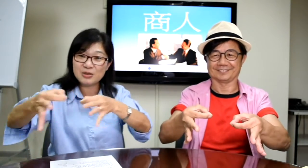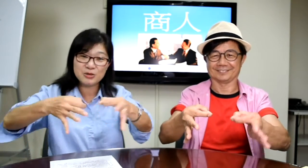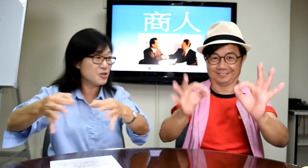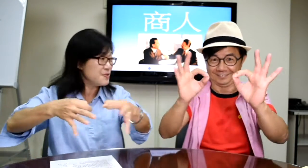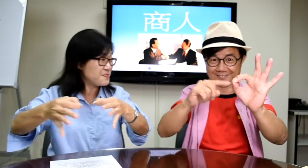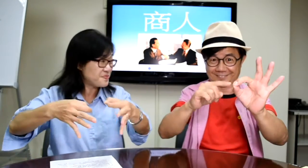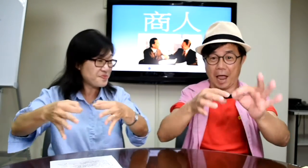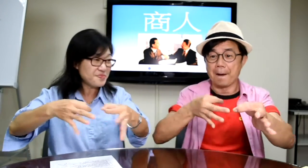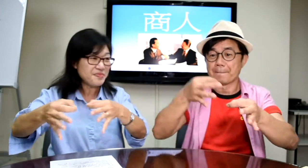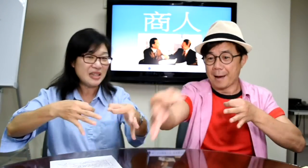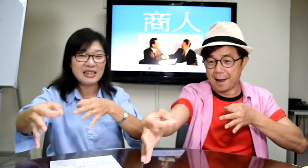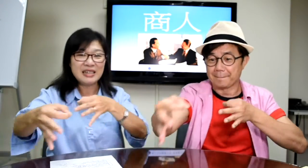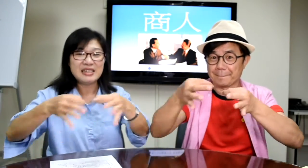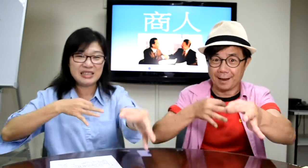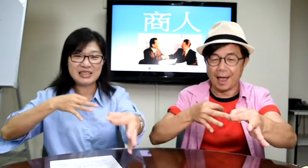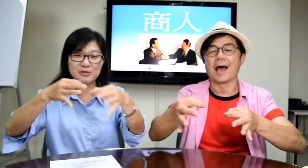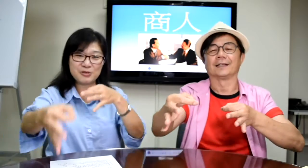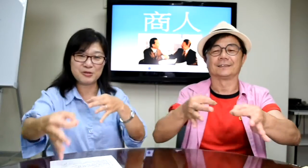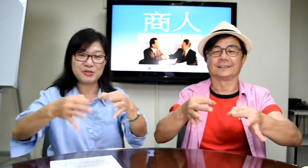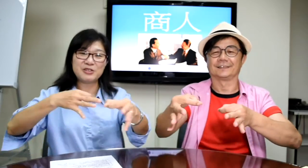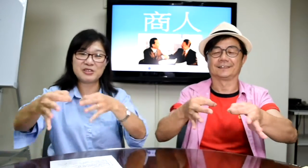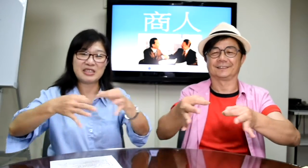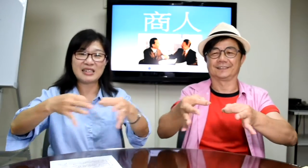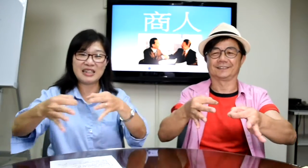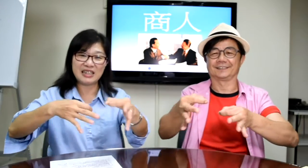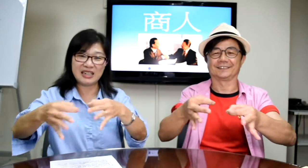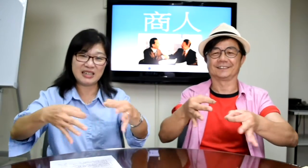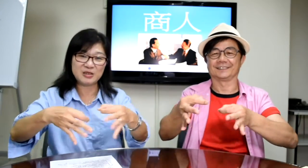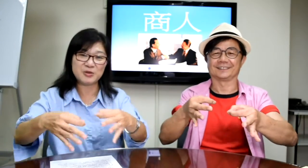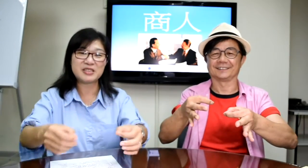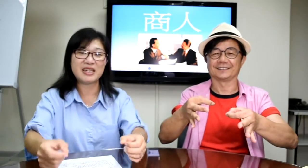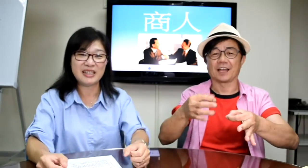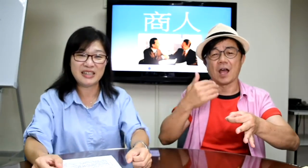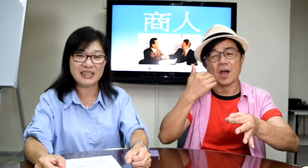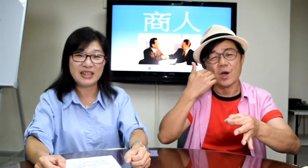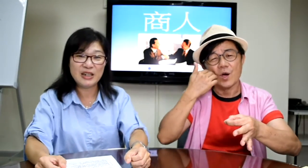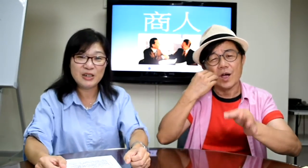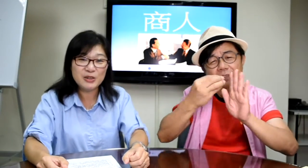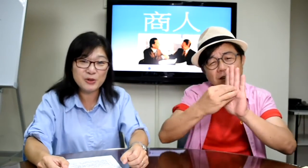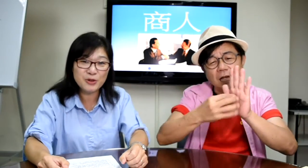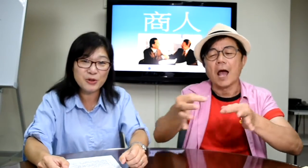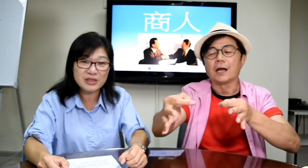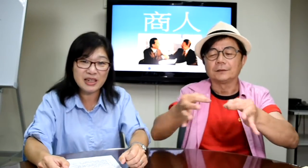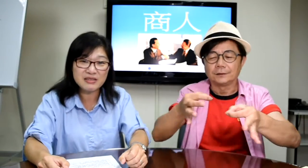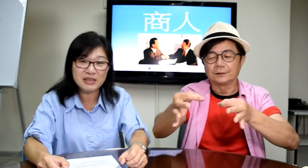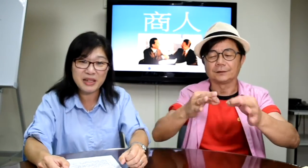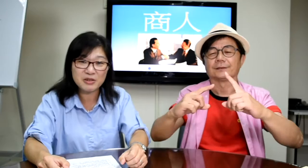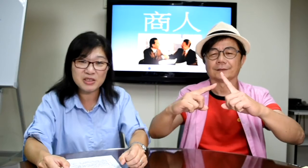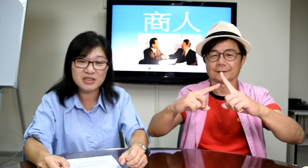出，进进出出就商人做生意。如果照字面就是